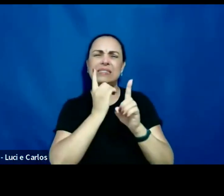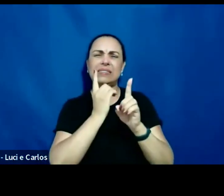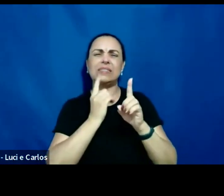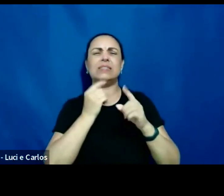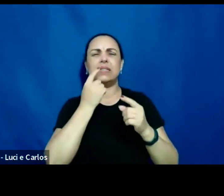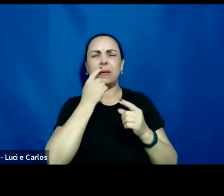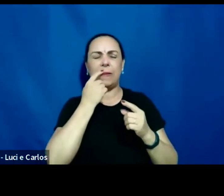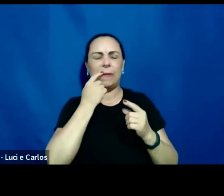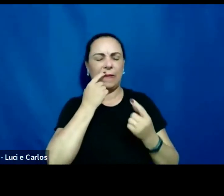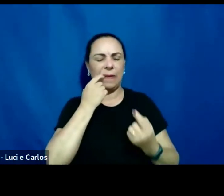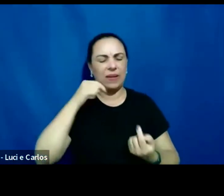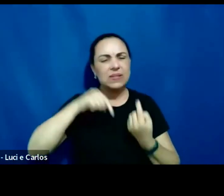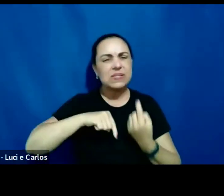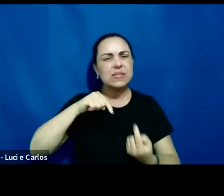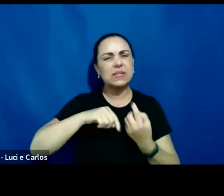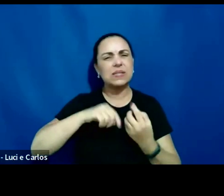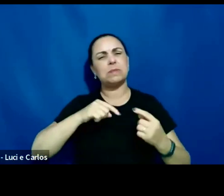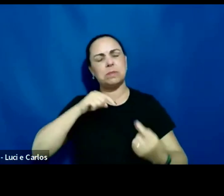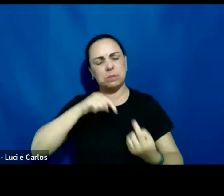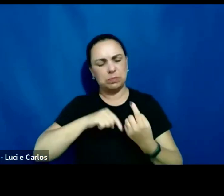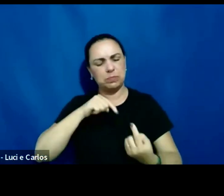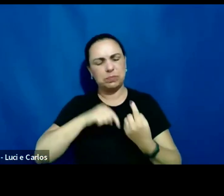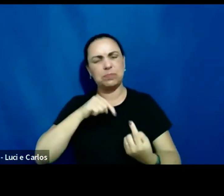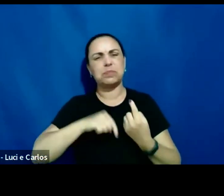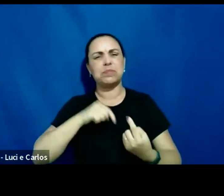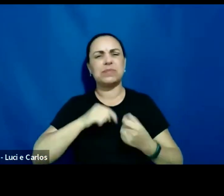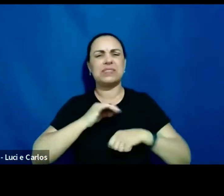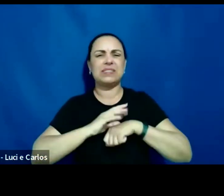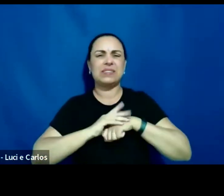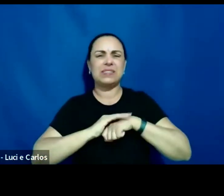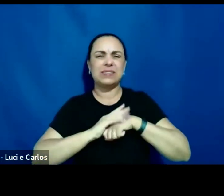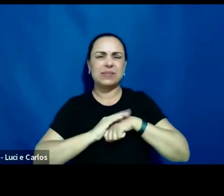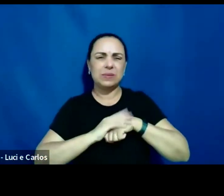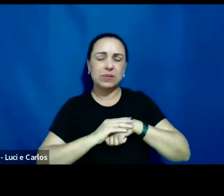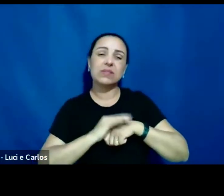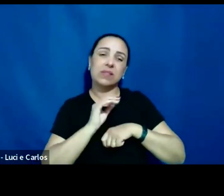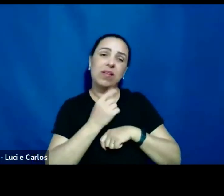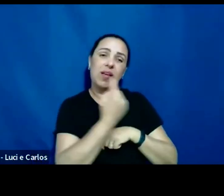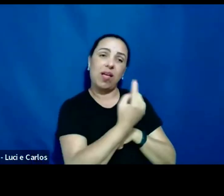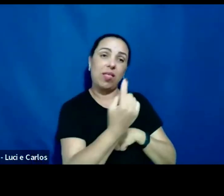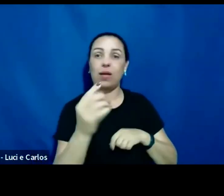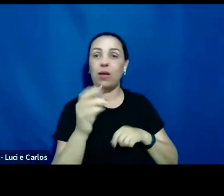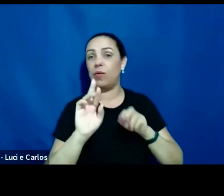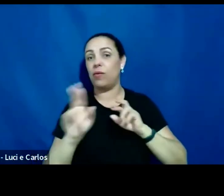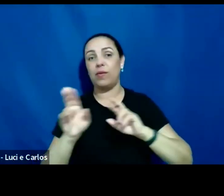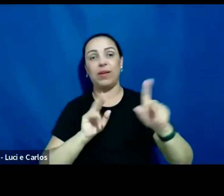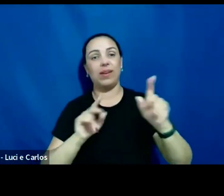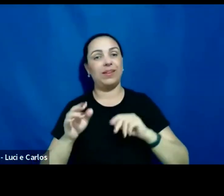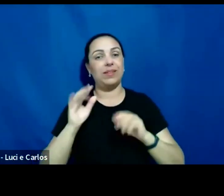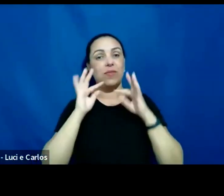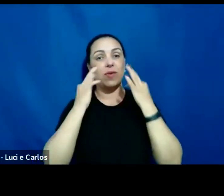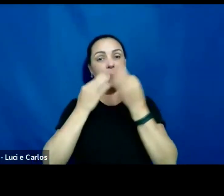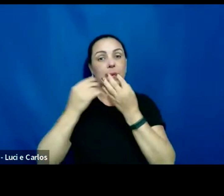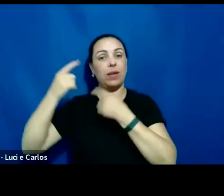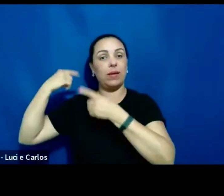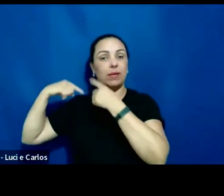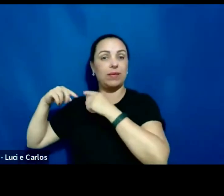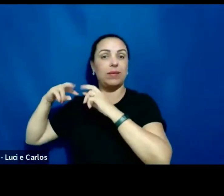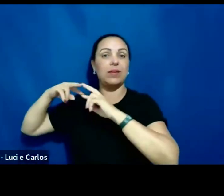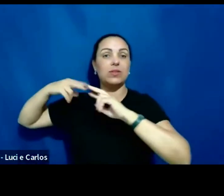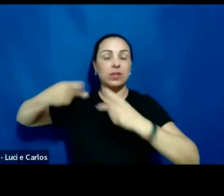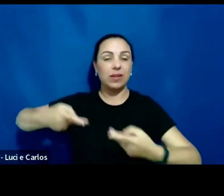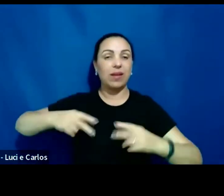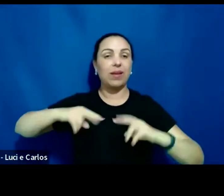uma trombose. Por quê? Qual que é a diferença? A individualidade bioquímica, a genética dessa pessoa.